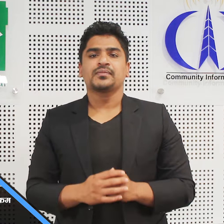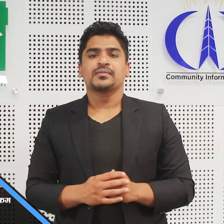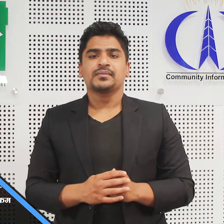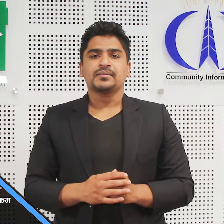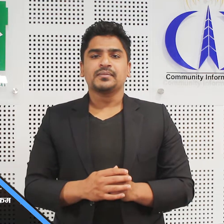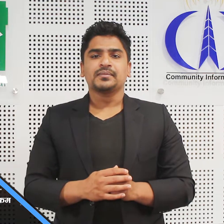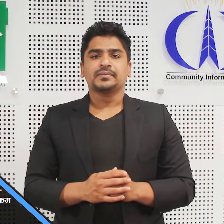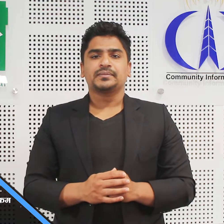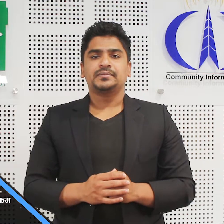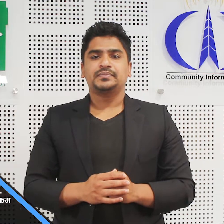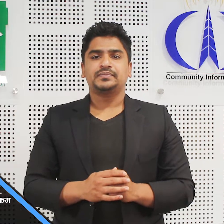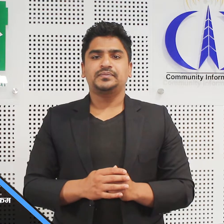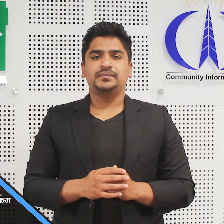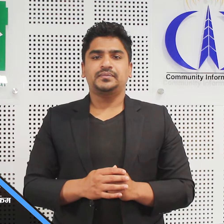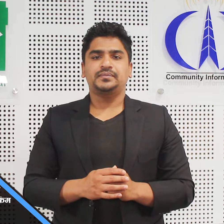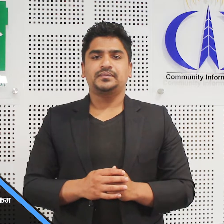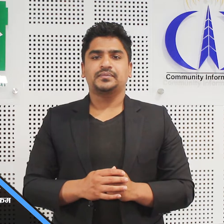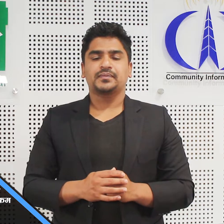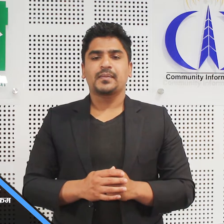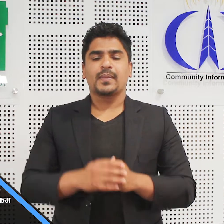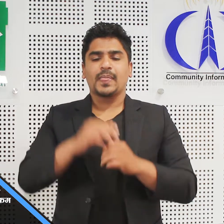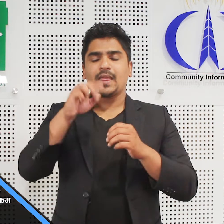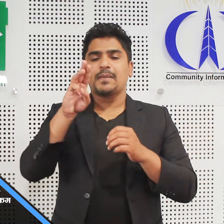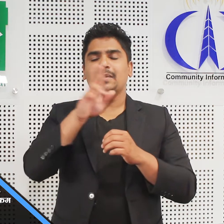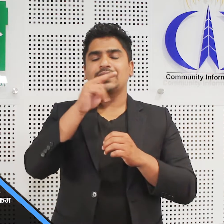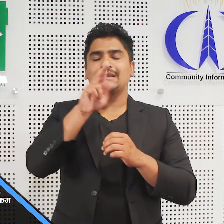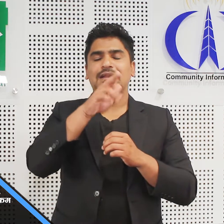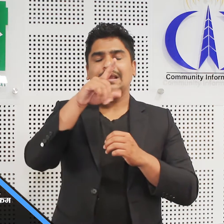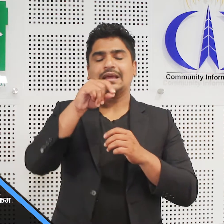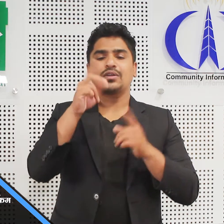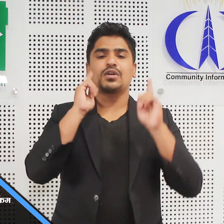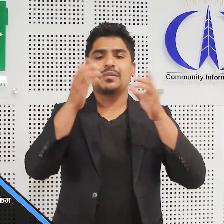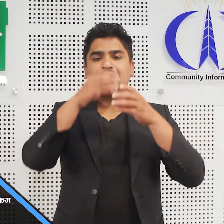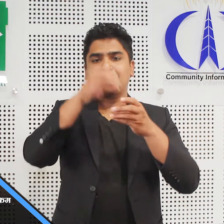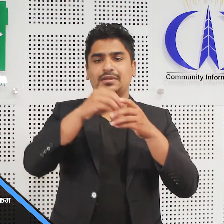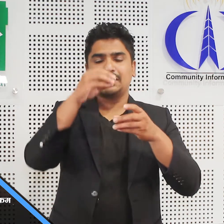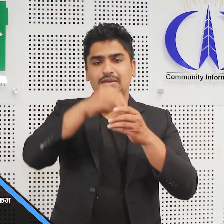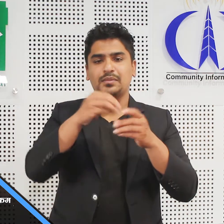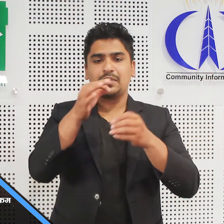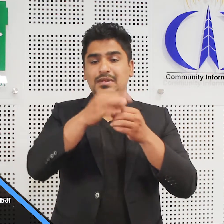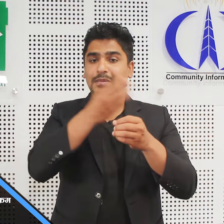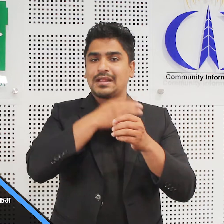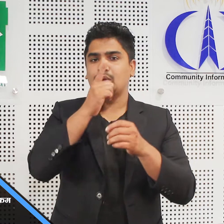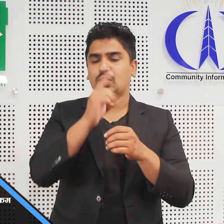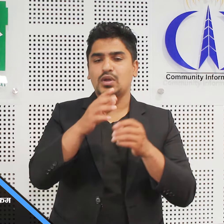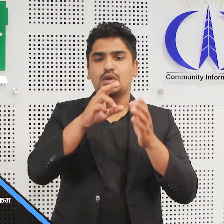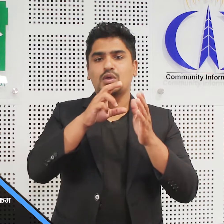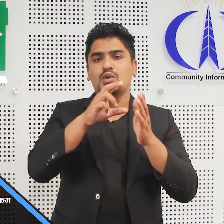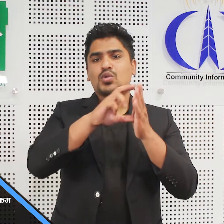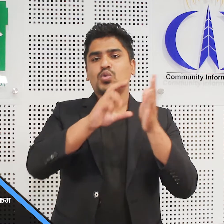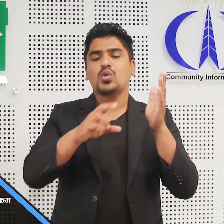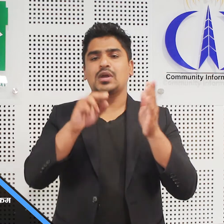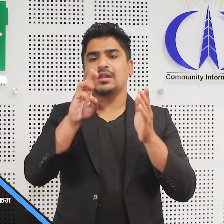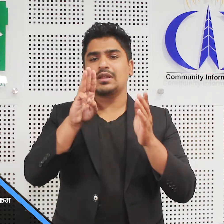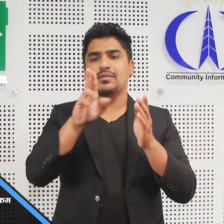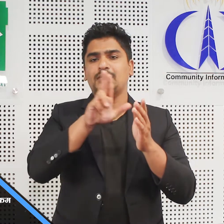मिथिला नगरपालिकाभित्रका व्यवसायीहरूलाई मात्र होइन, दोलखाको भीमेश्वर नगरपालिका